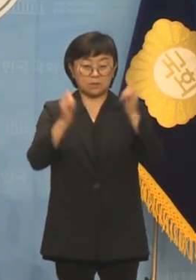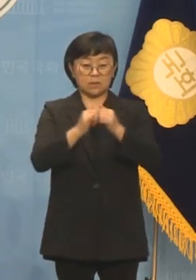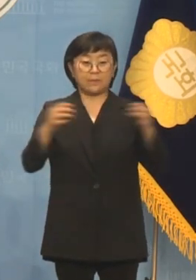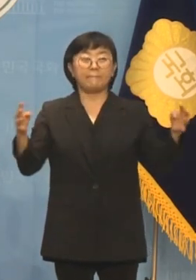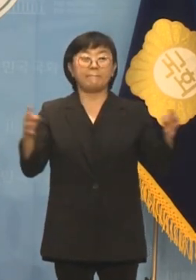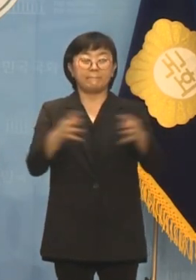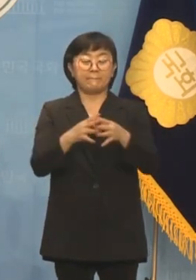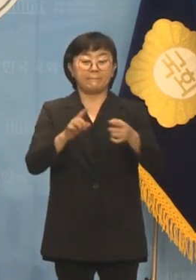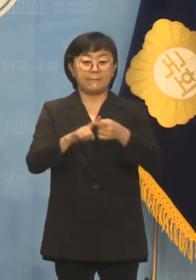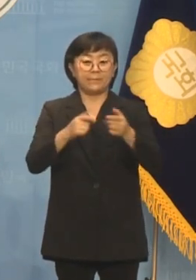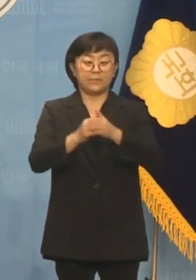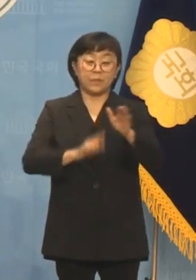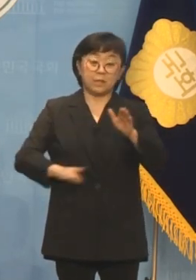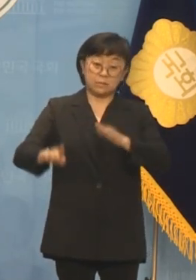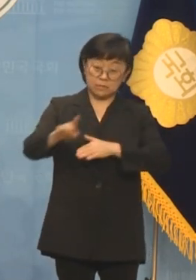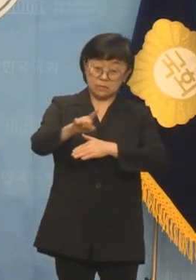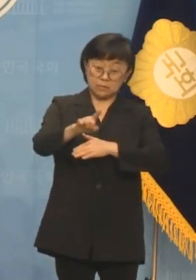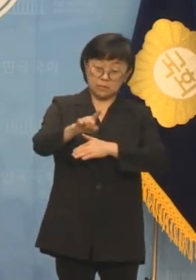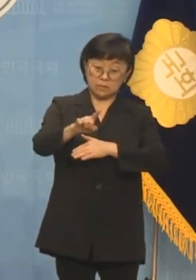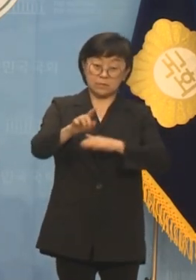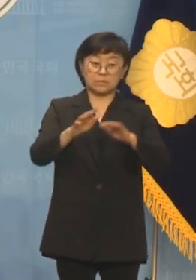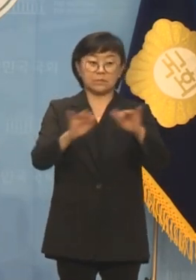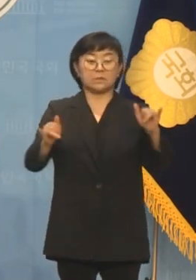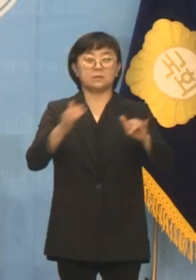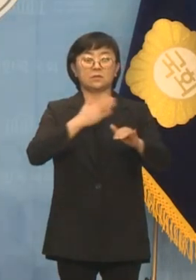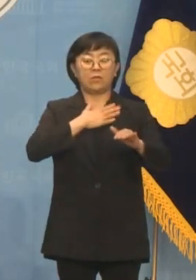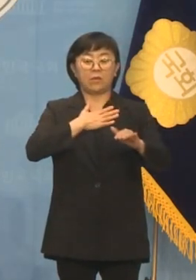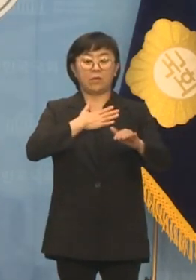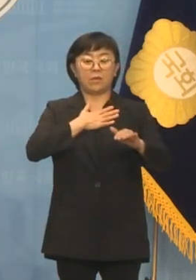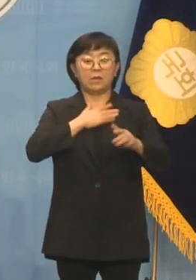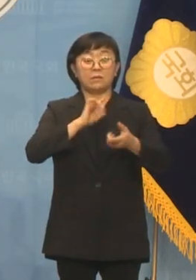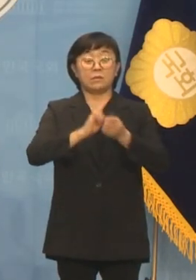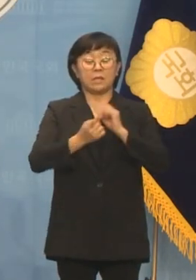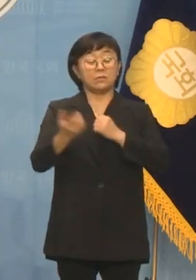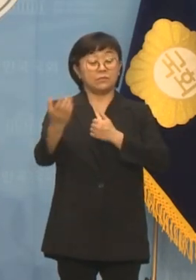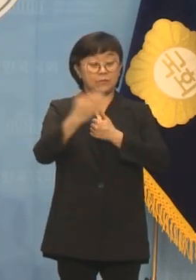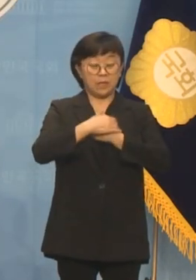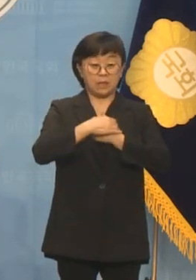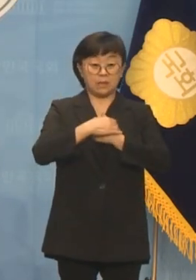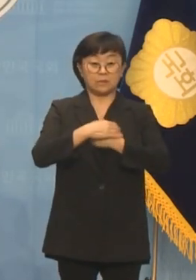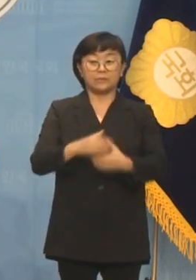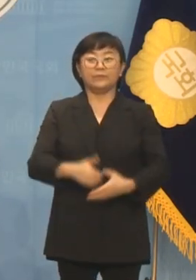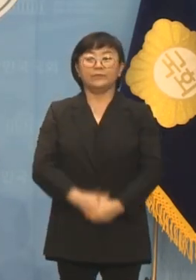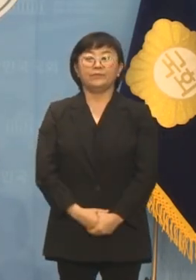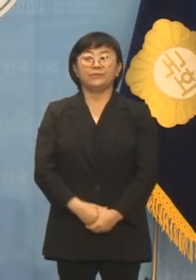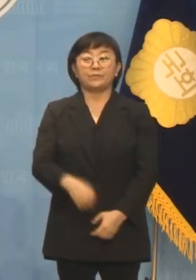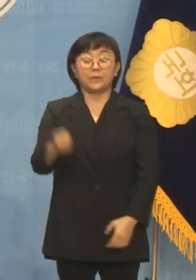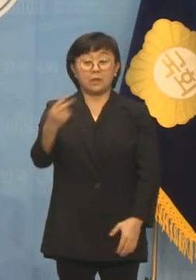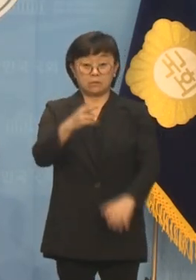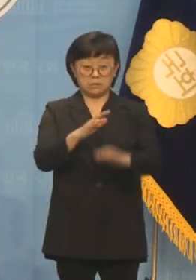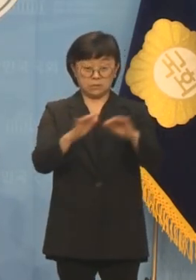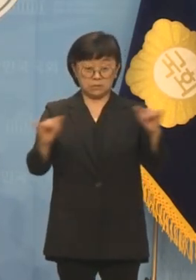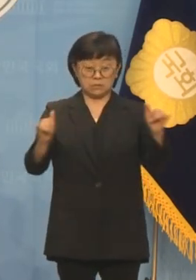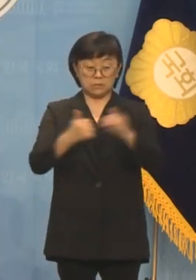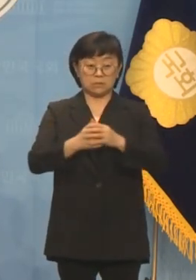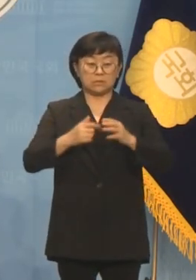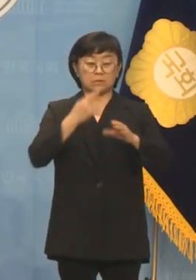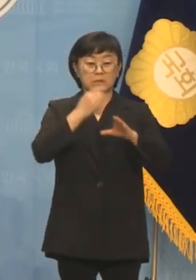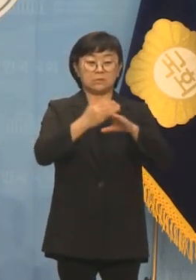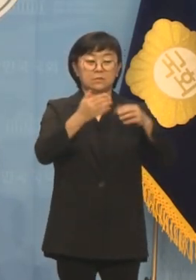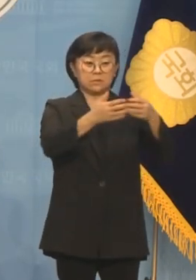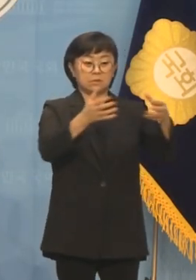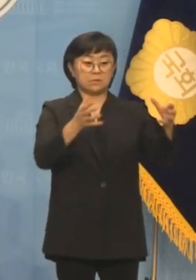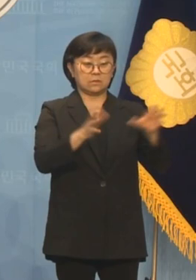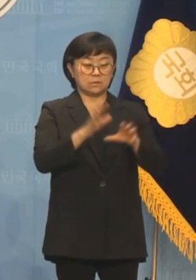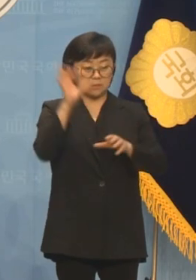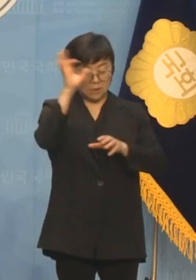합의에 앞장설 분이 저의 빈자리를 채웠으면 합니다. 그리고 그런 인재를 민주당에서